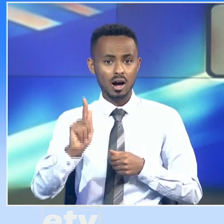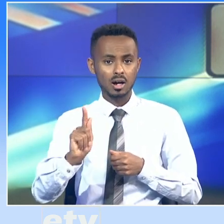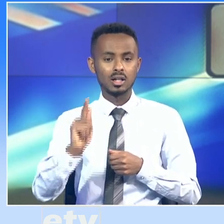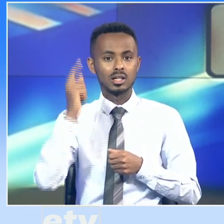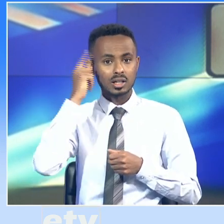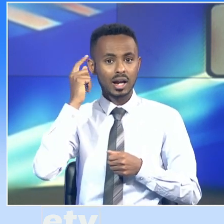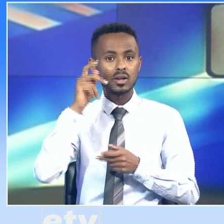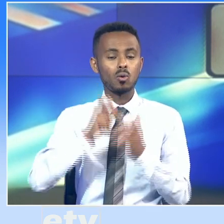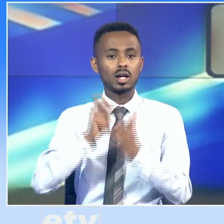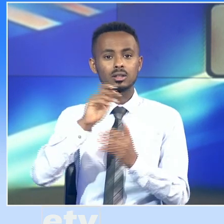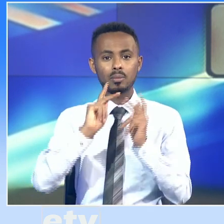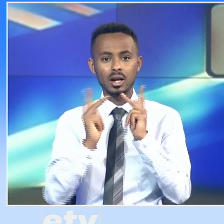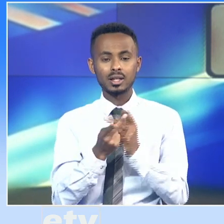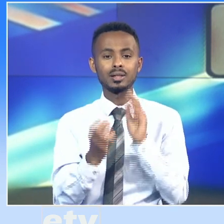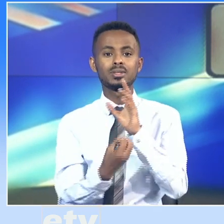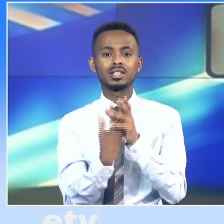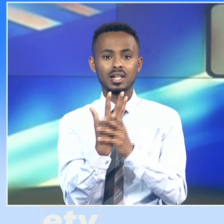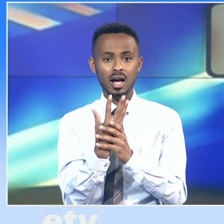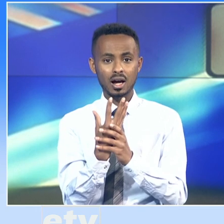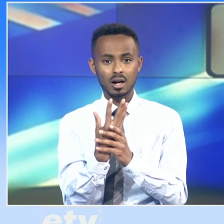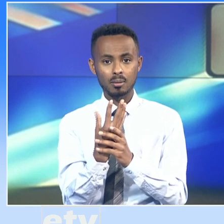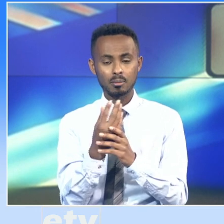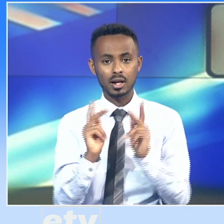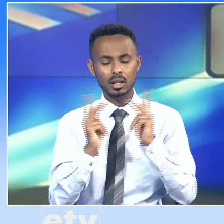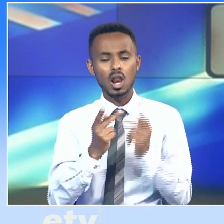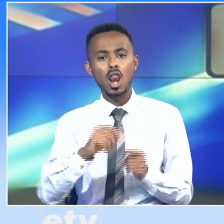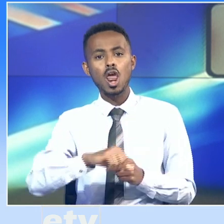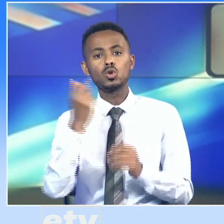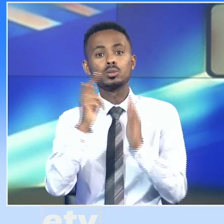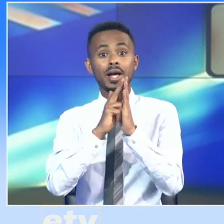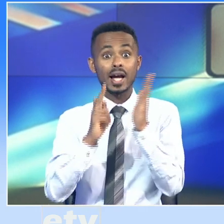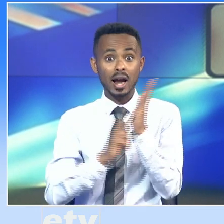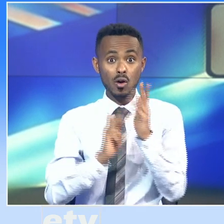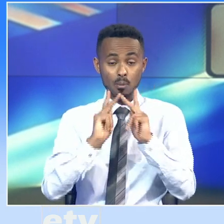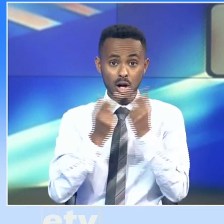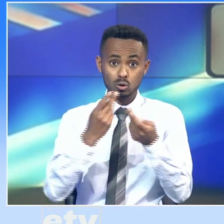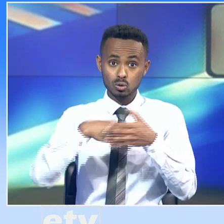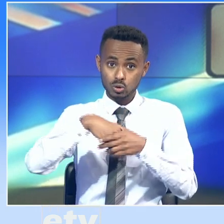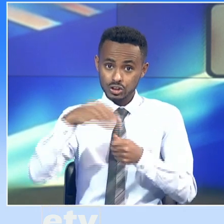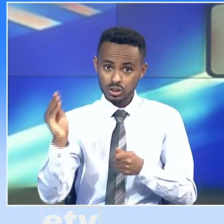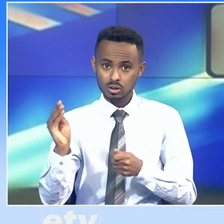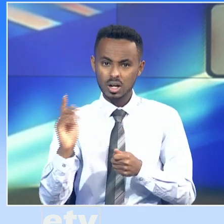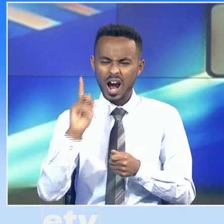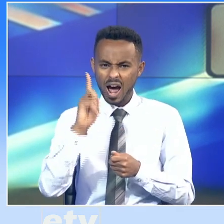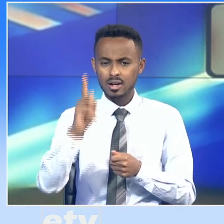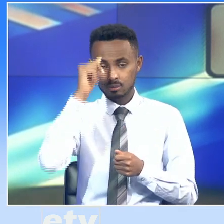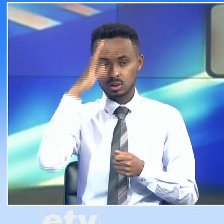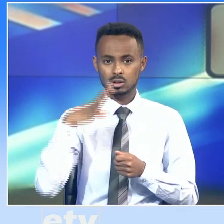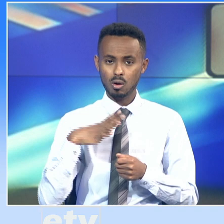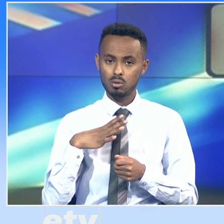ከትግራይ ዲሞክራቲክ ፓርቲ፣ ከብልጽግና፣ ሌሎችም ህጋዊ ፓርቲዎች ውጪ አንድም